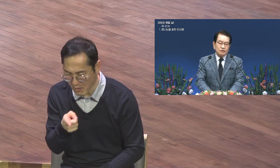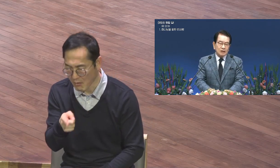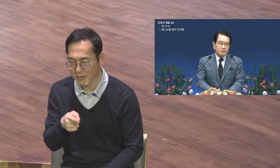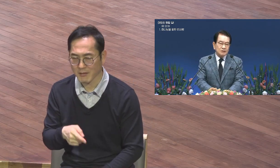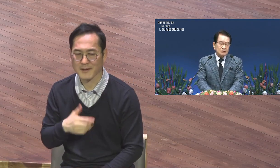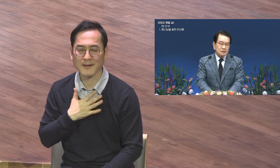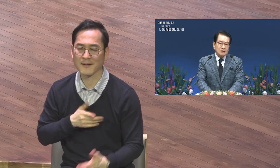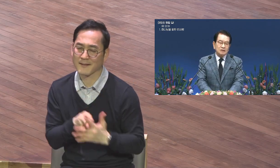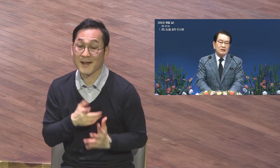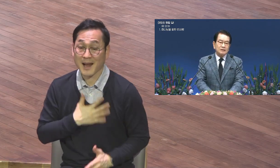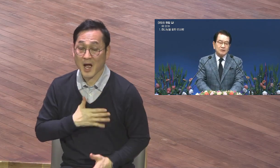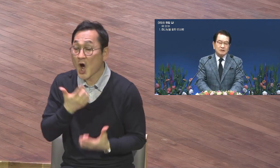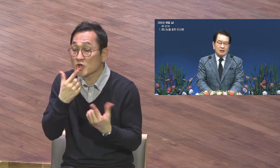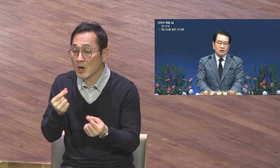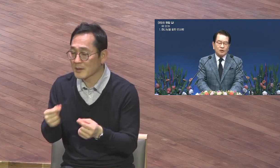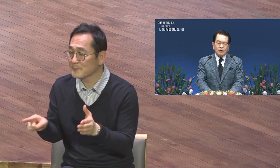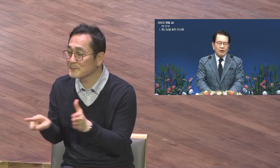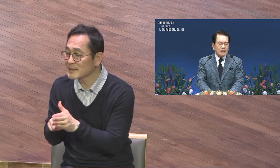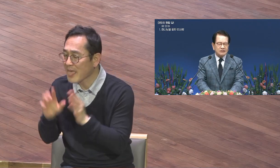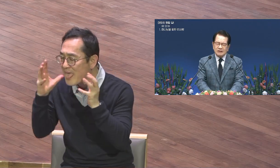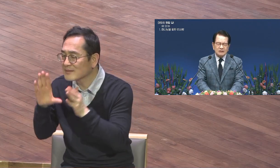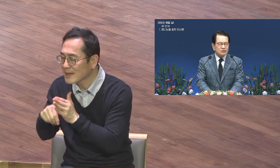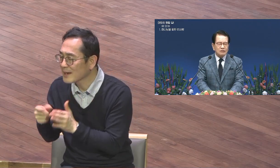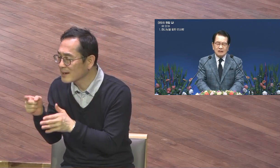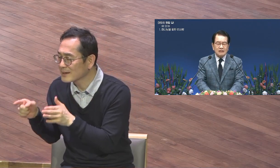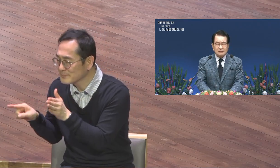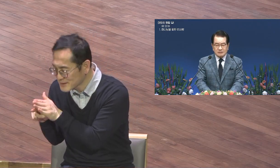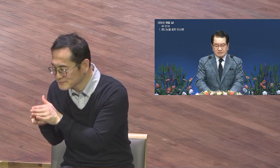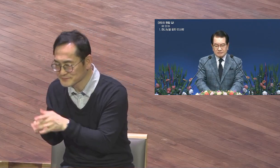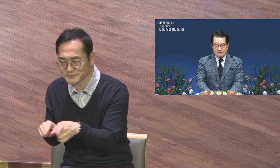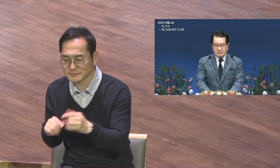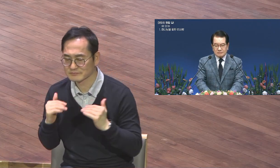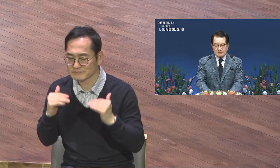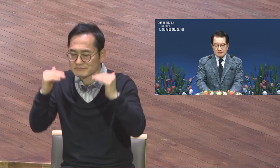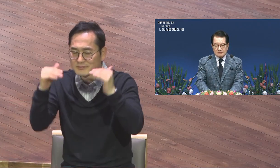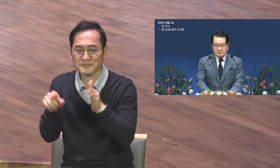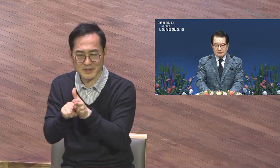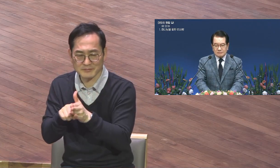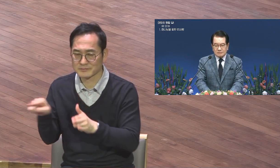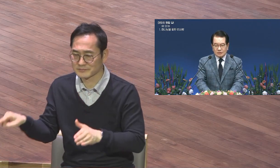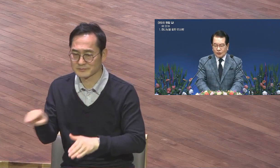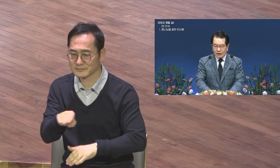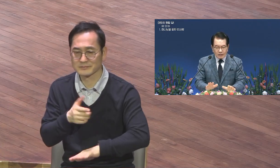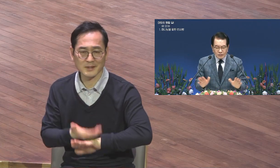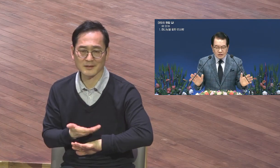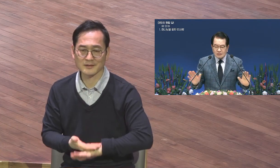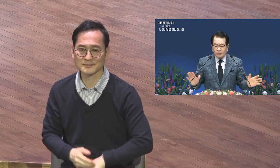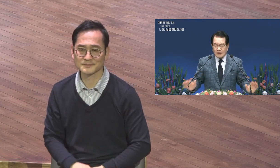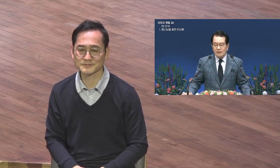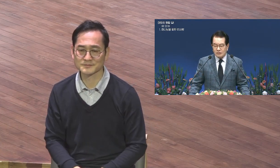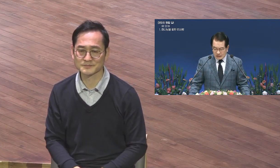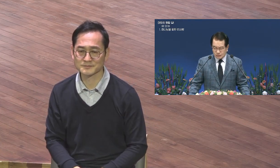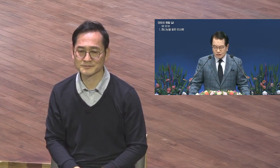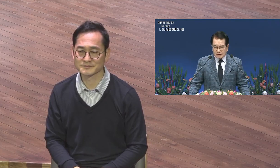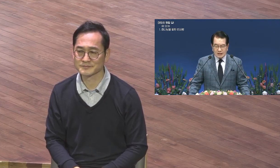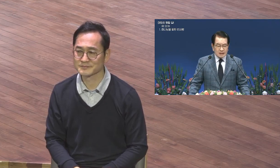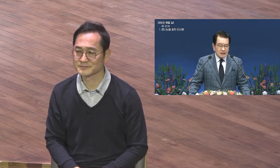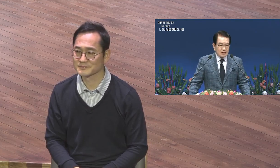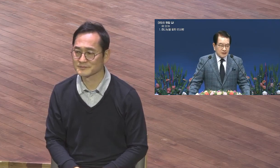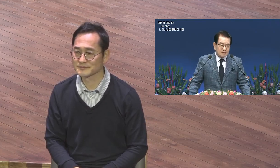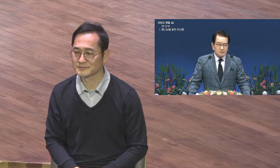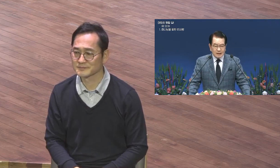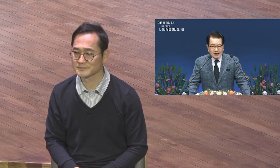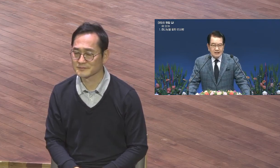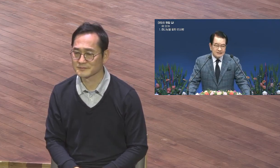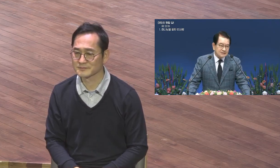그러니까 중간에 믿었던 어른대가 믿었다. 교회화가 체질적으로 안 돼 있어요. 교회가 뭔지를 몰라요. 사실 솔직히